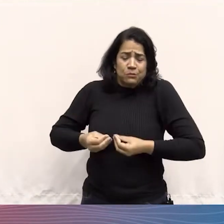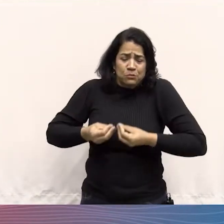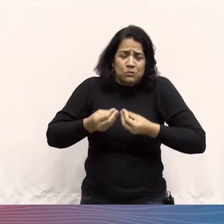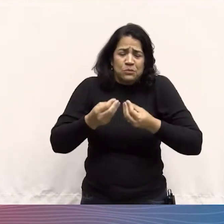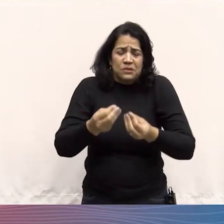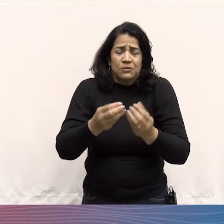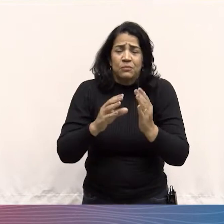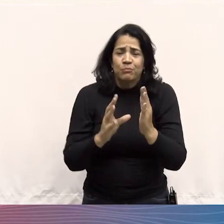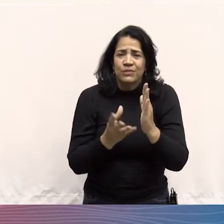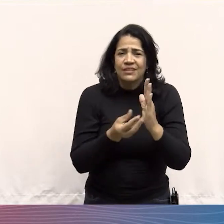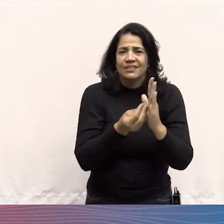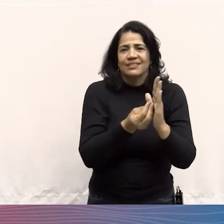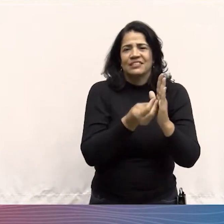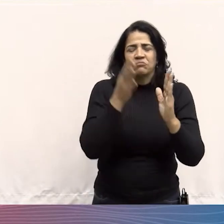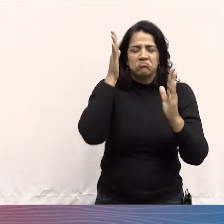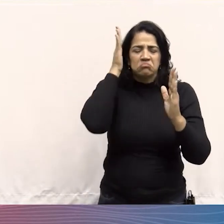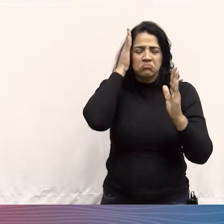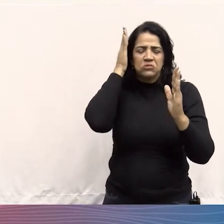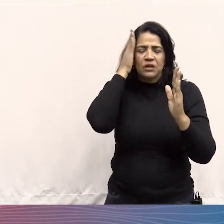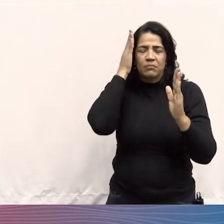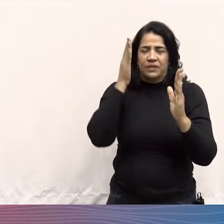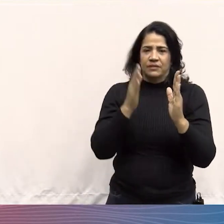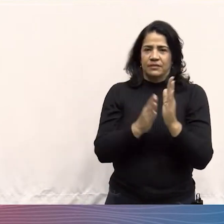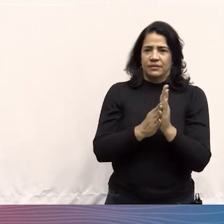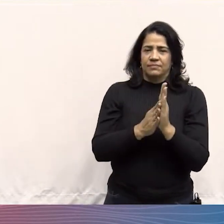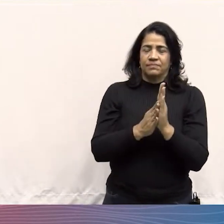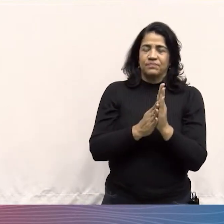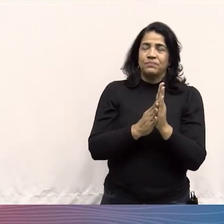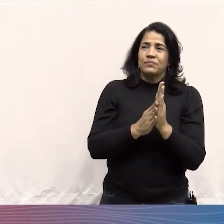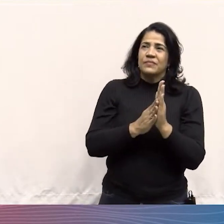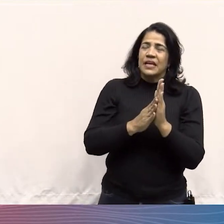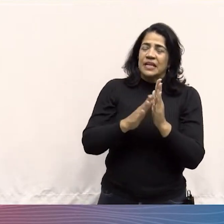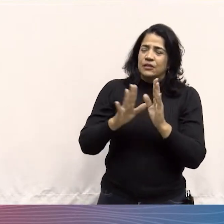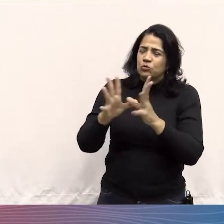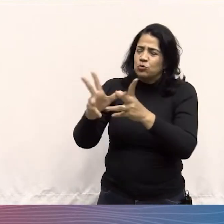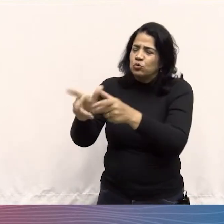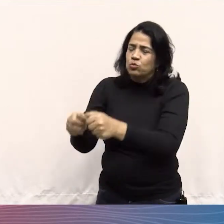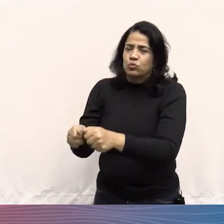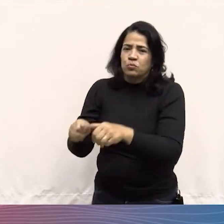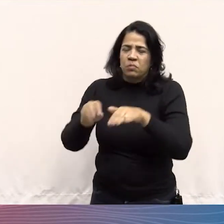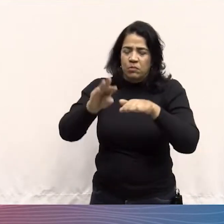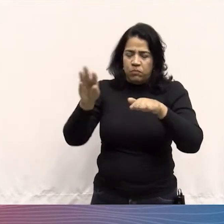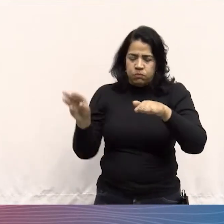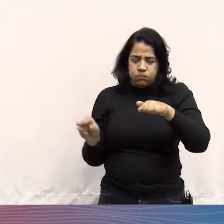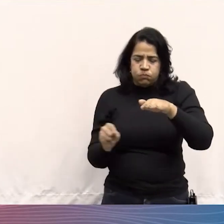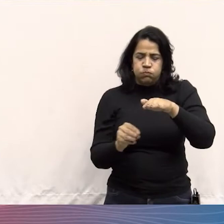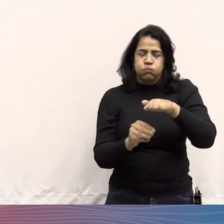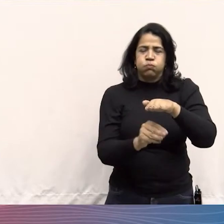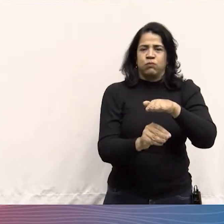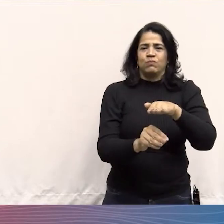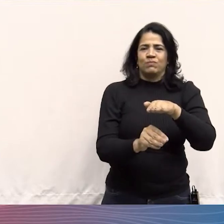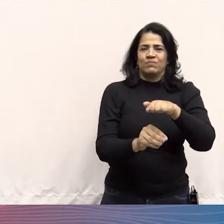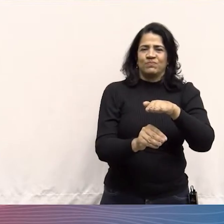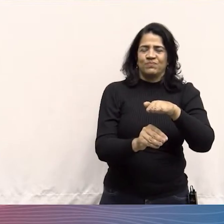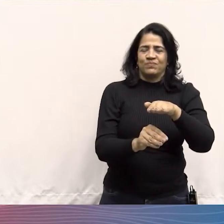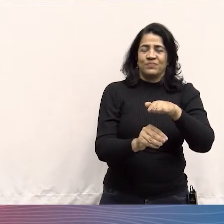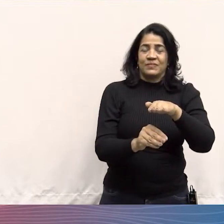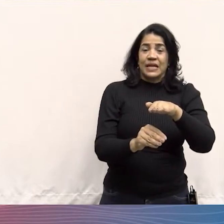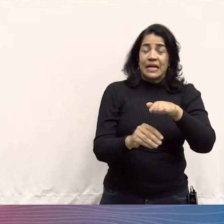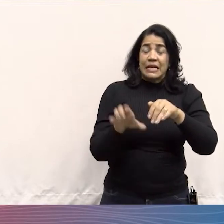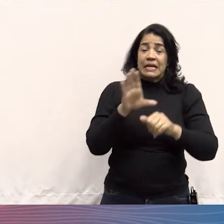as coisas debaixo dos seus pés, e para seu cabeça sobre todas as coisas